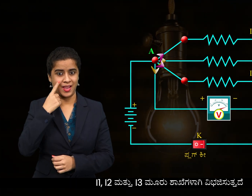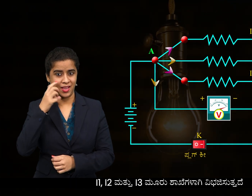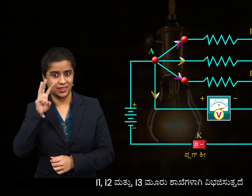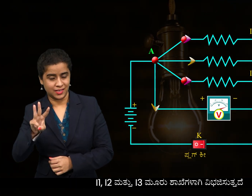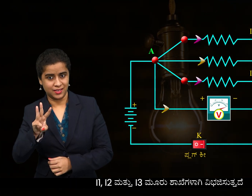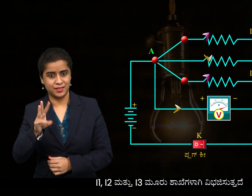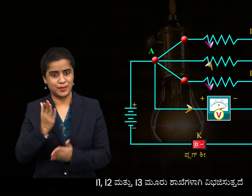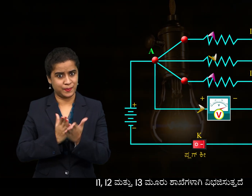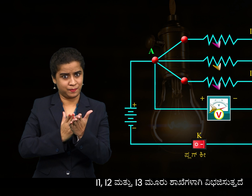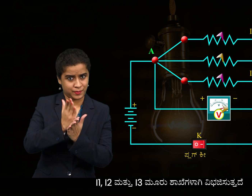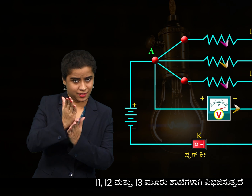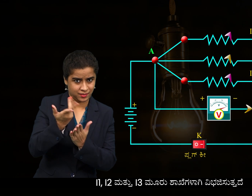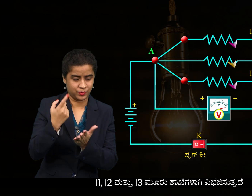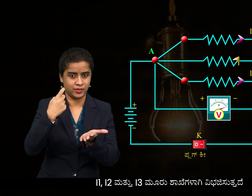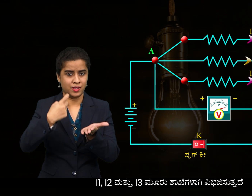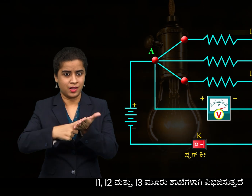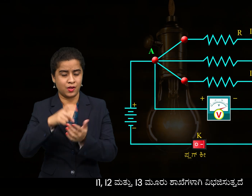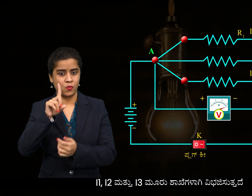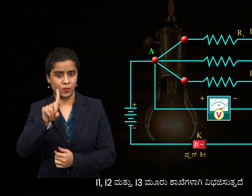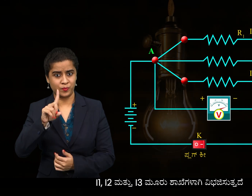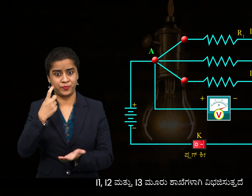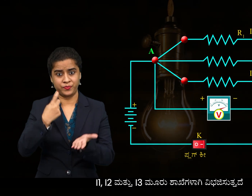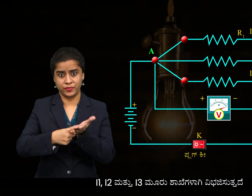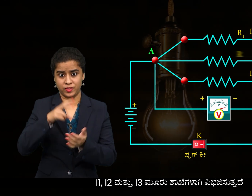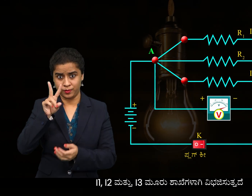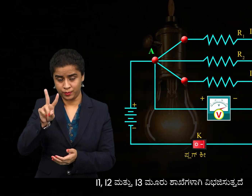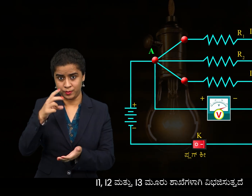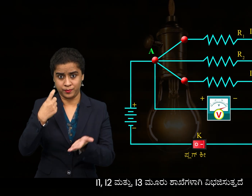ಮತ್ತು 13 ಶಾಖೆಗಳಾಗಿ ವಿಭಜಿಸುತ್ತದೆ.